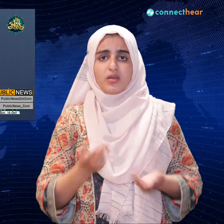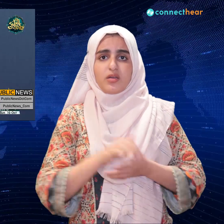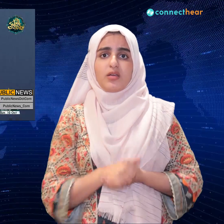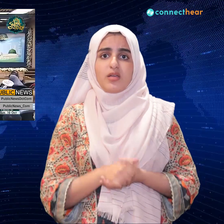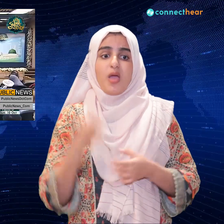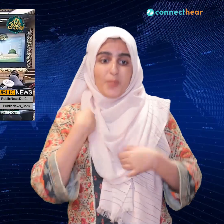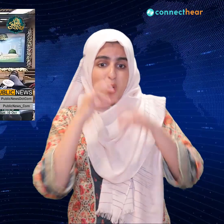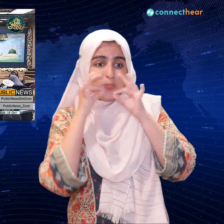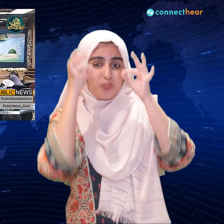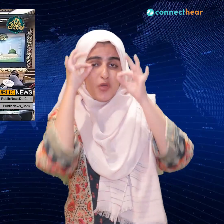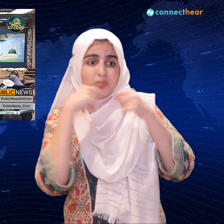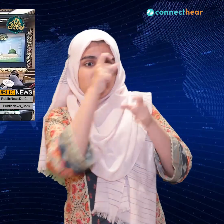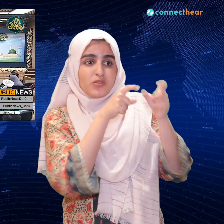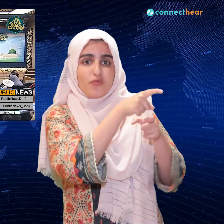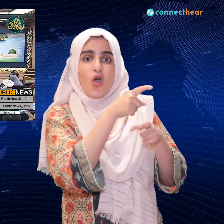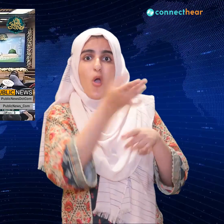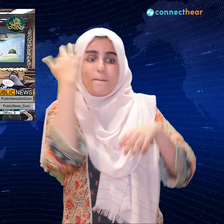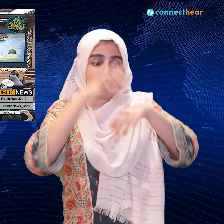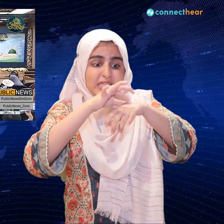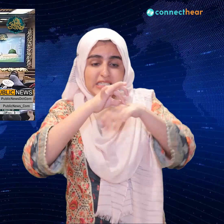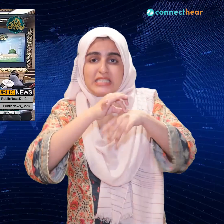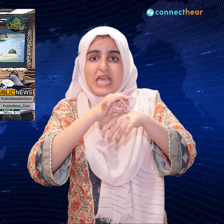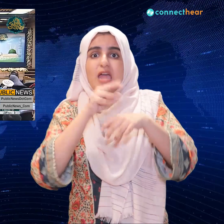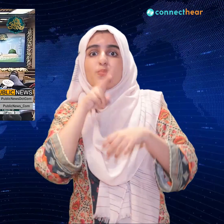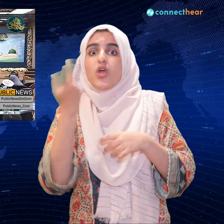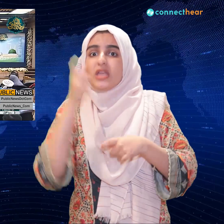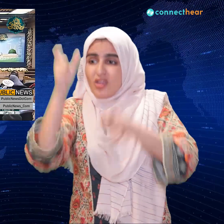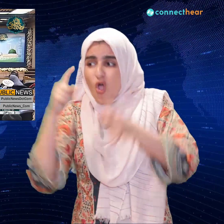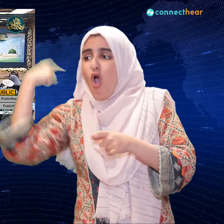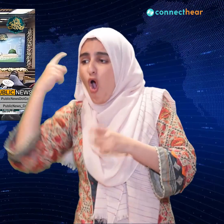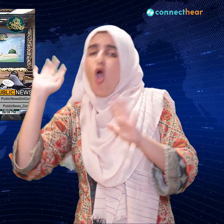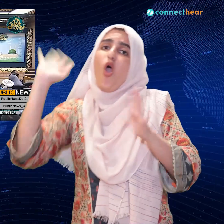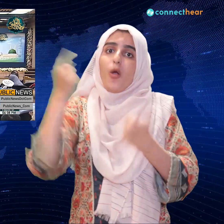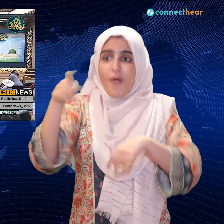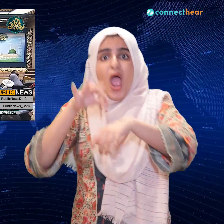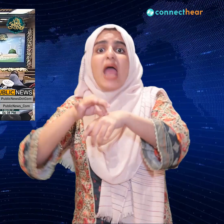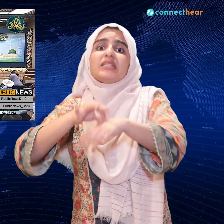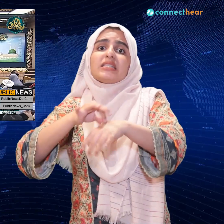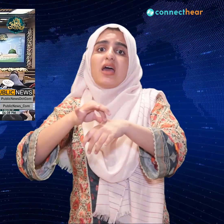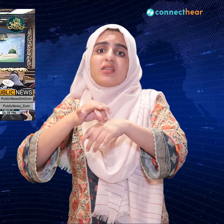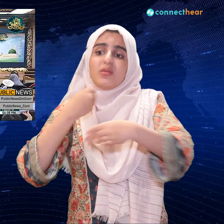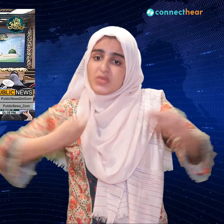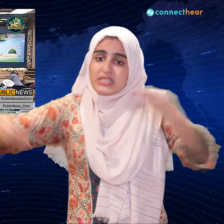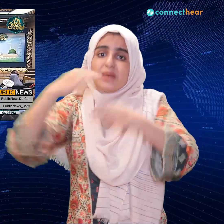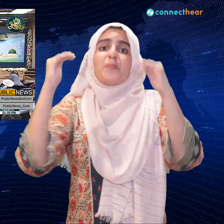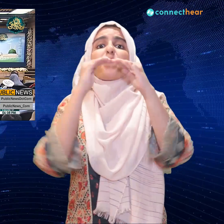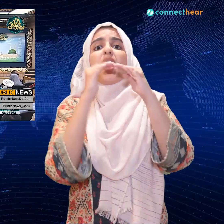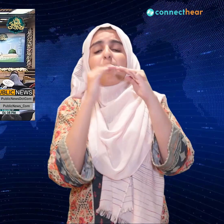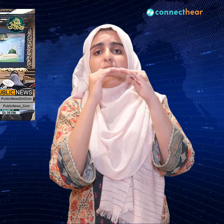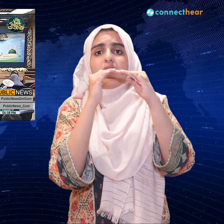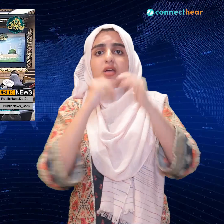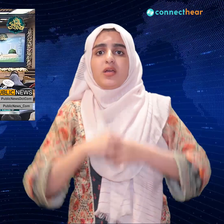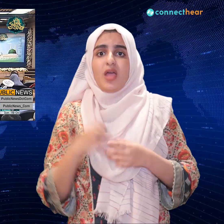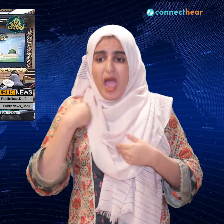رحمت العالمین نے انسانیت کی بات کی اور انہوں نے کہا کہ یہ بھی انسان ہے، ان کو کرو، تو آج ہم دیکھیں کہ ہم اپنے گھر کے